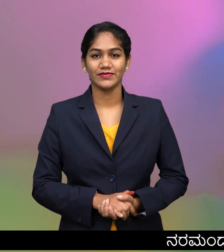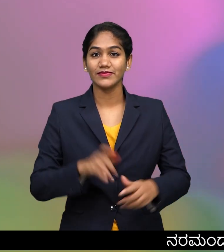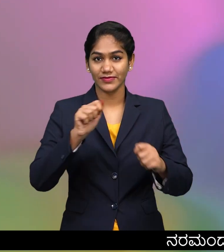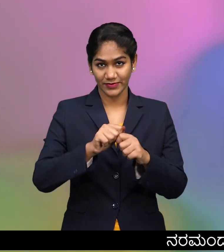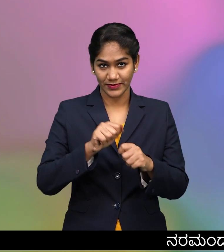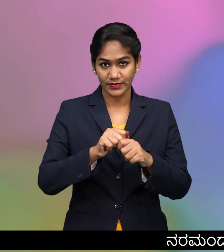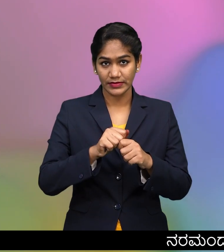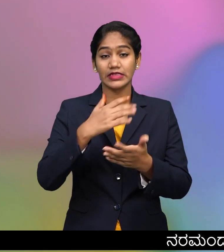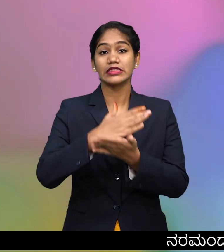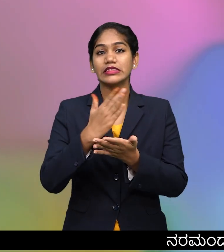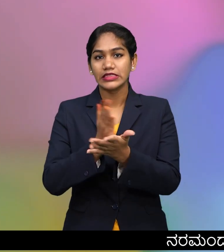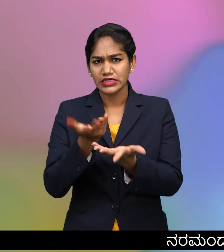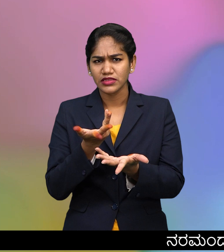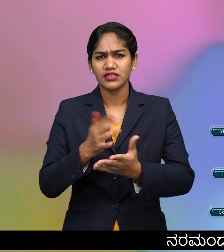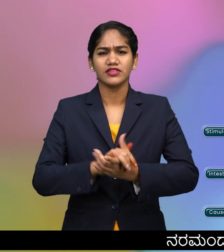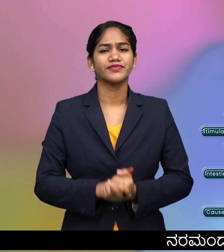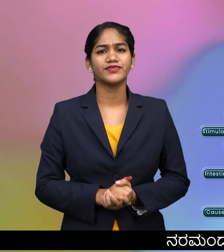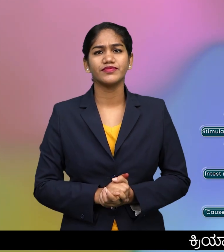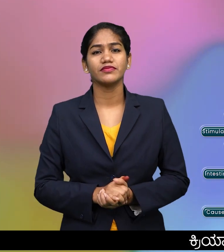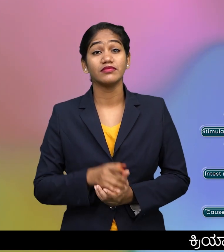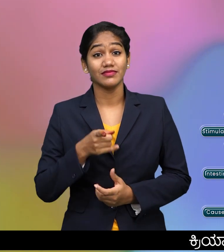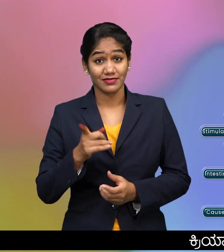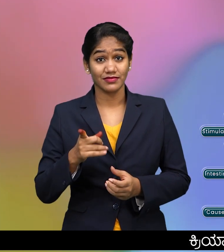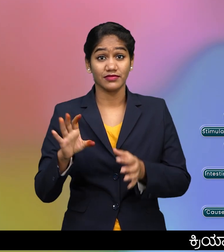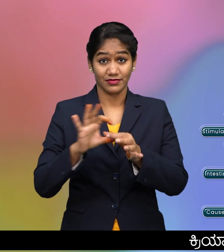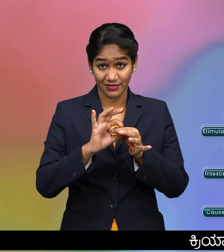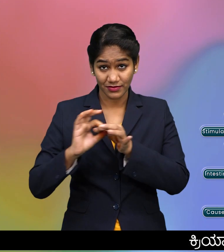ನರಮಂಡಲಕ್ಕೆ ಸಂಬಂಧಿಸಿದ ಕ್ರಿಯಾತ್ಮಕ ಅಂಶಗಳು